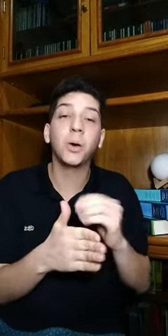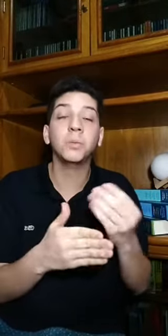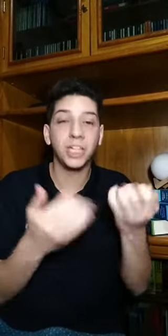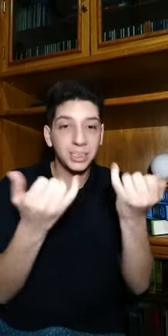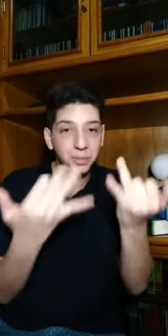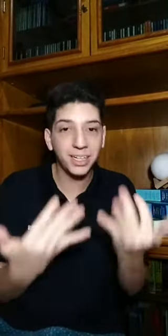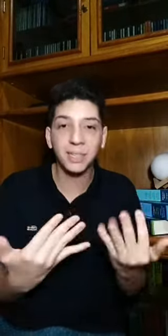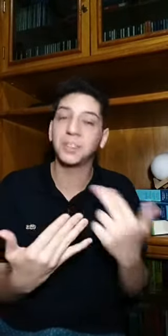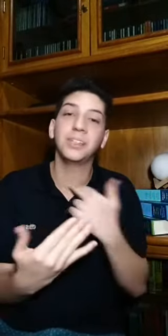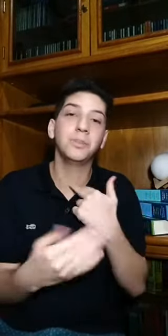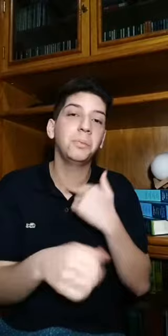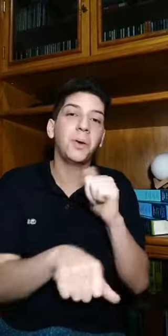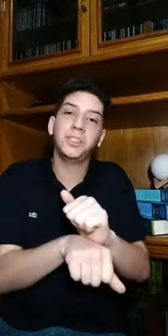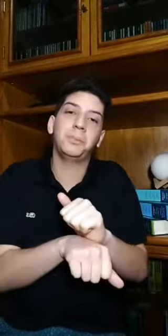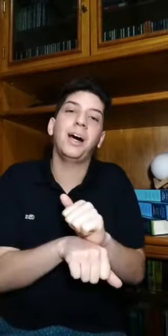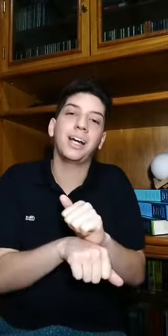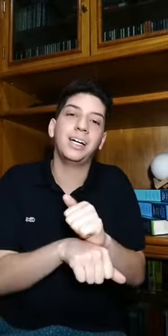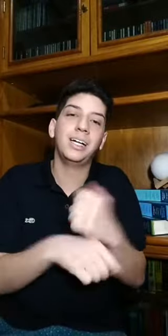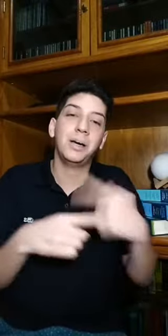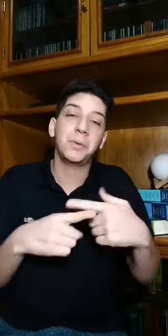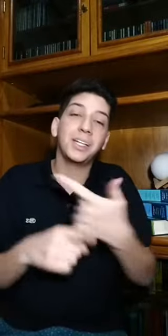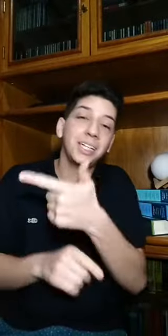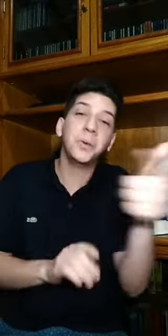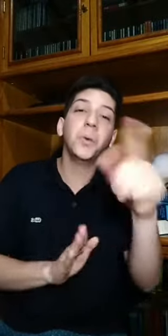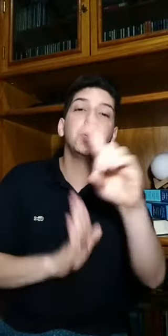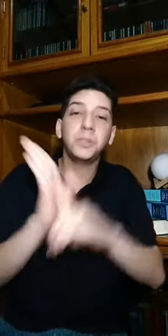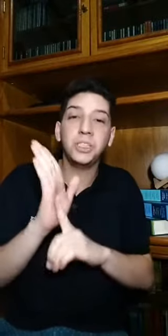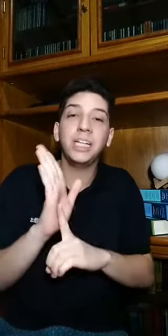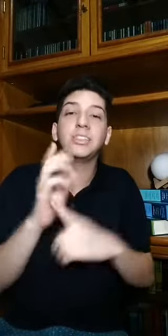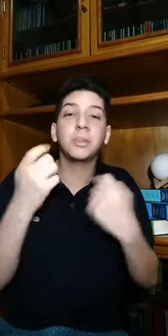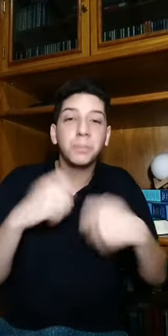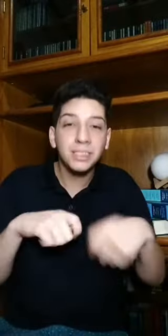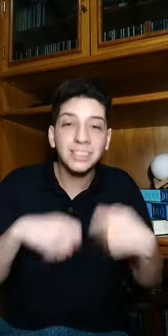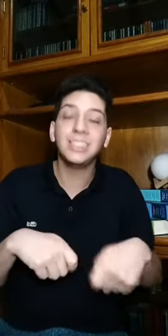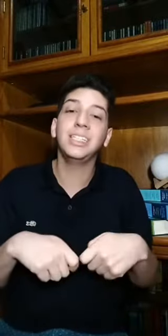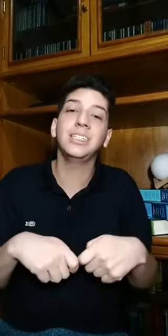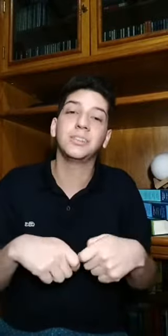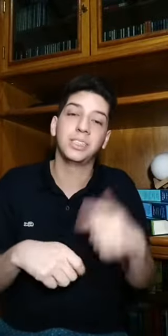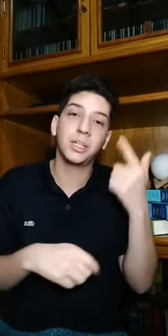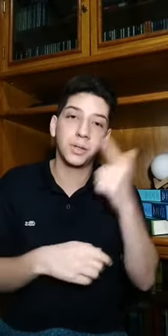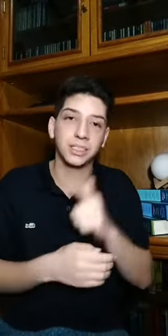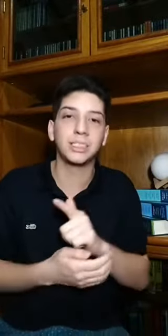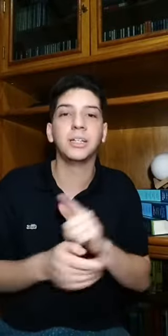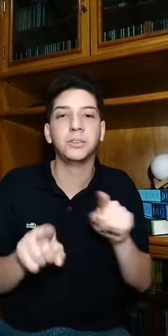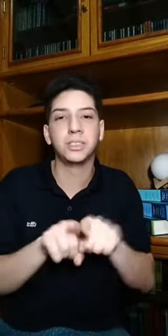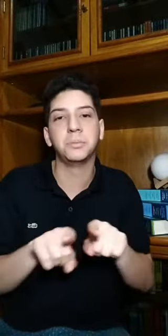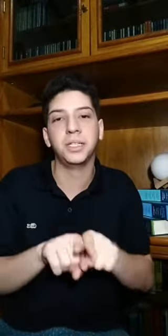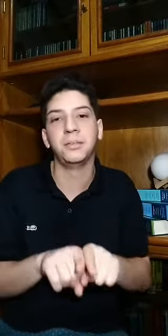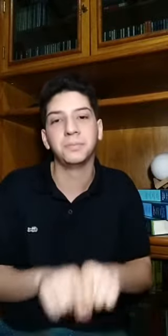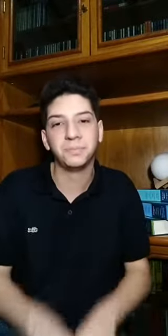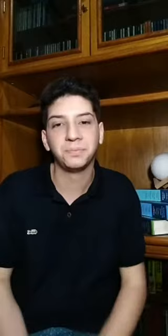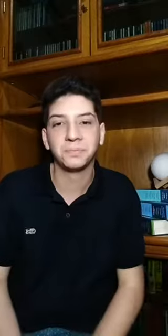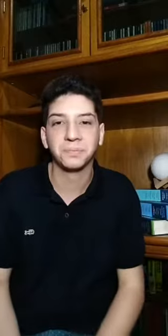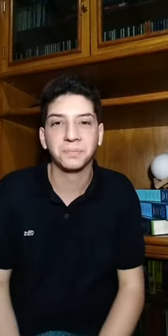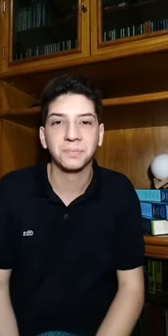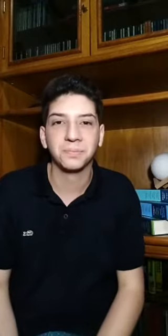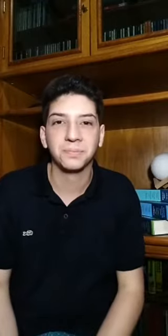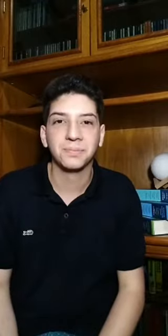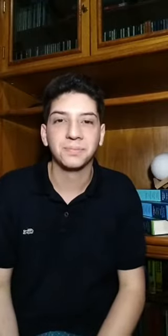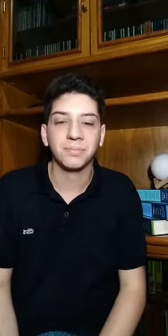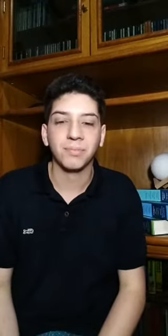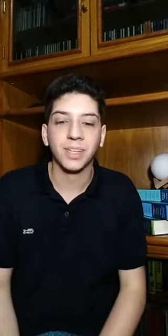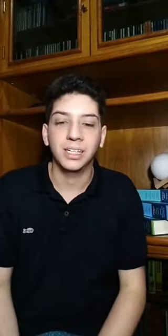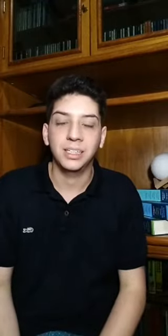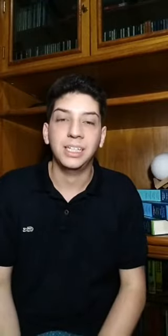E como já explicamos, ela não pode parar. Porque tem outros direitos que precisam ser alcançados também.